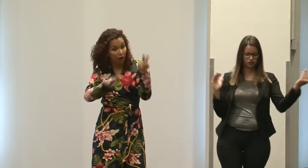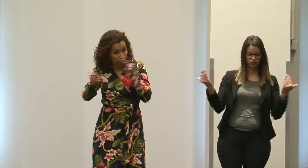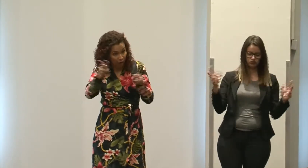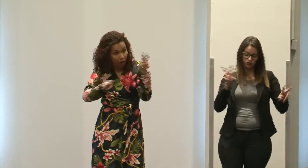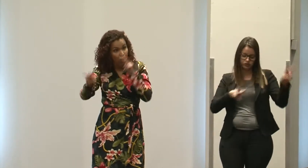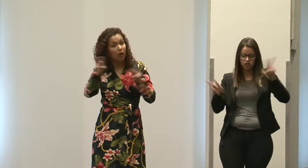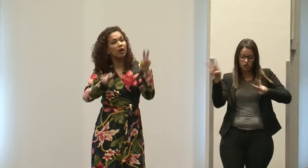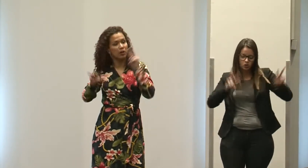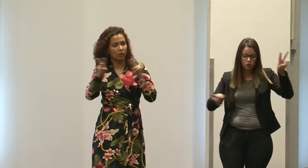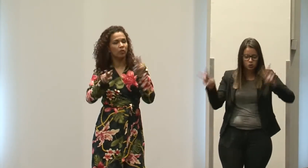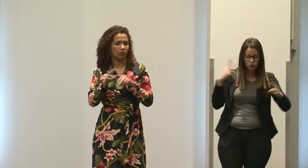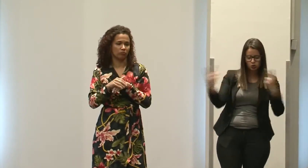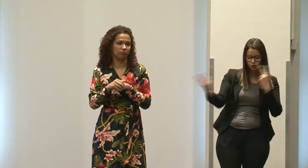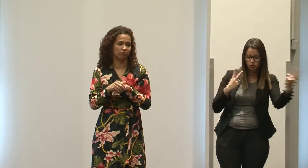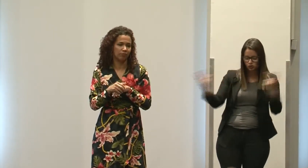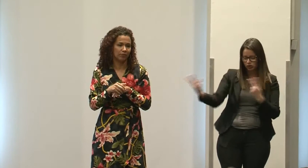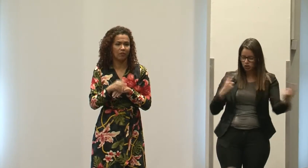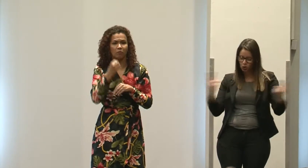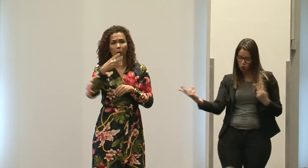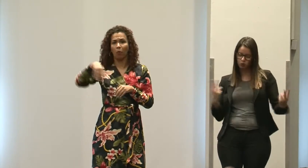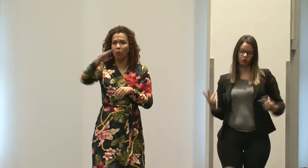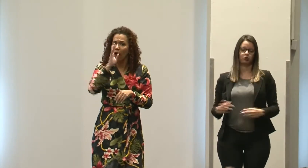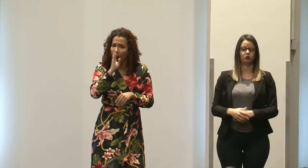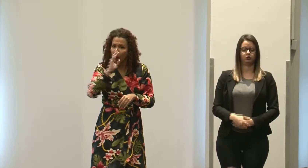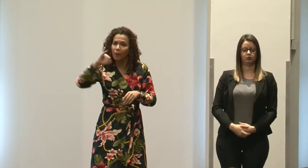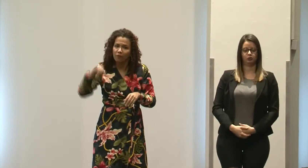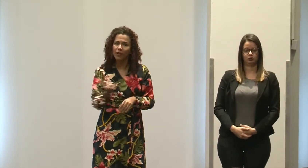um comparativo visual.